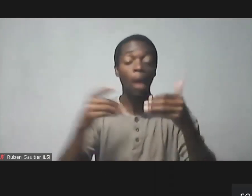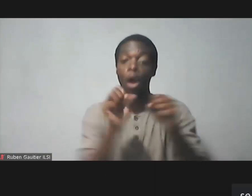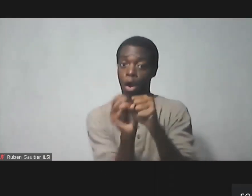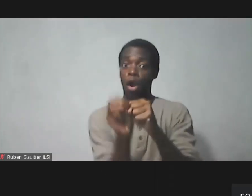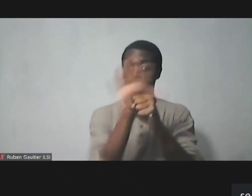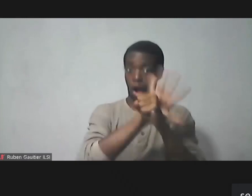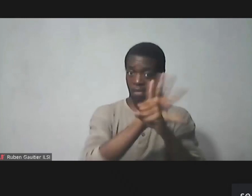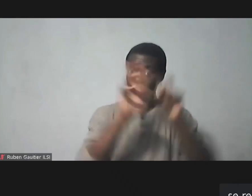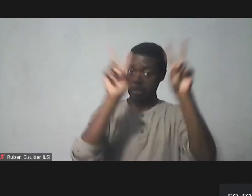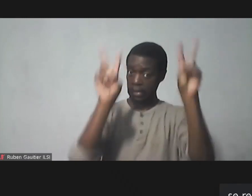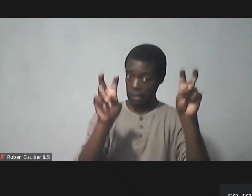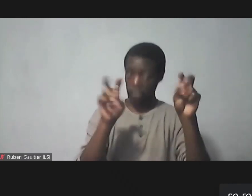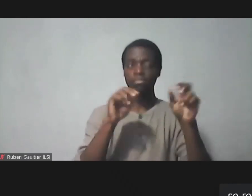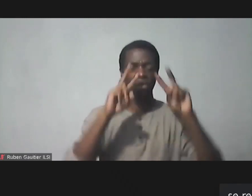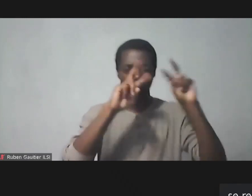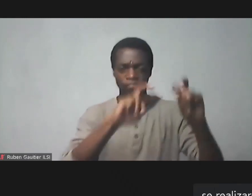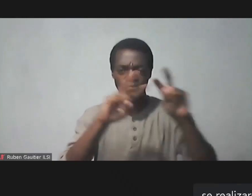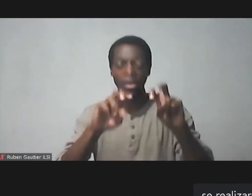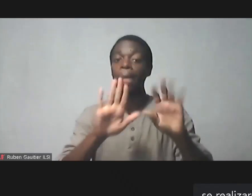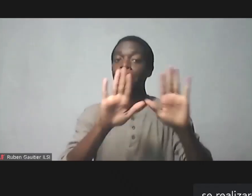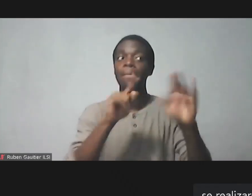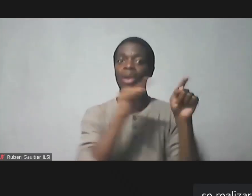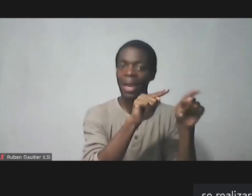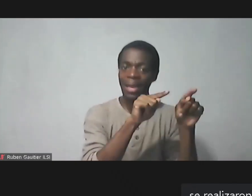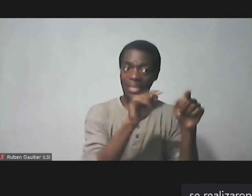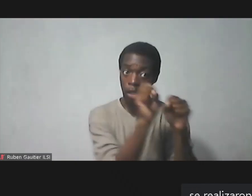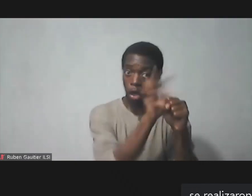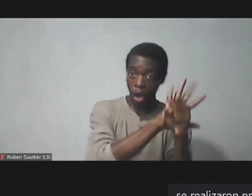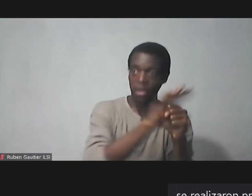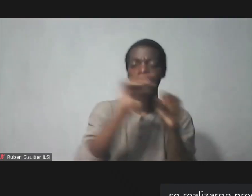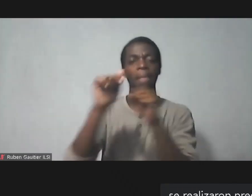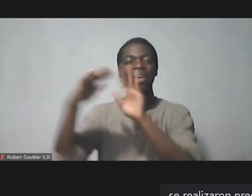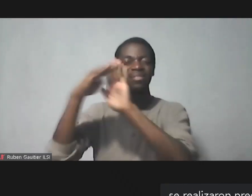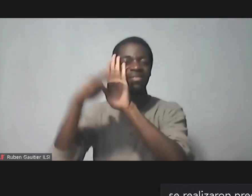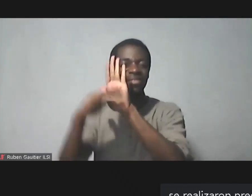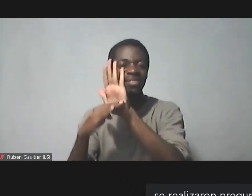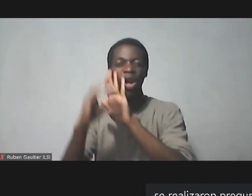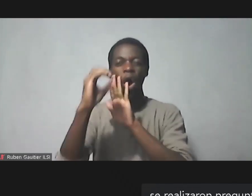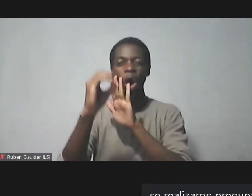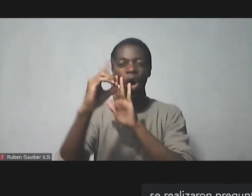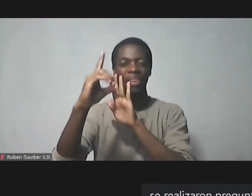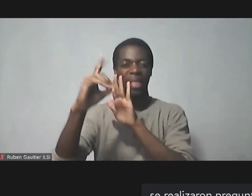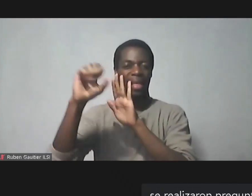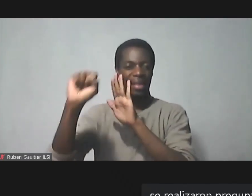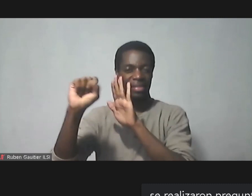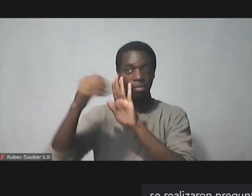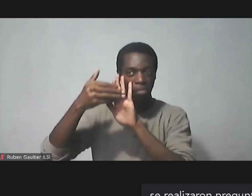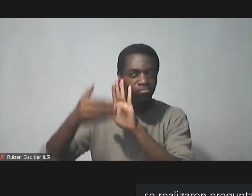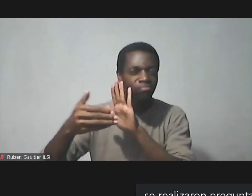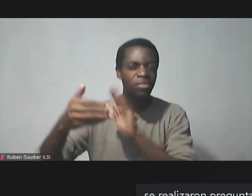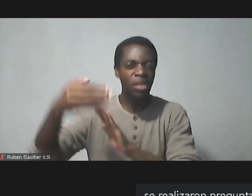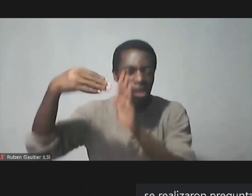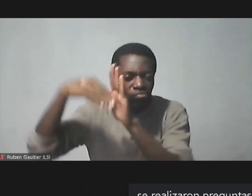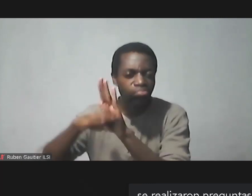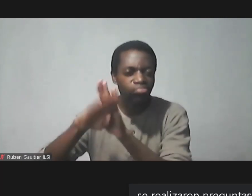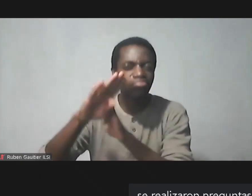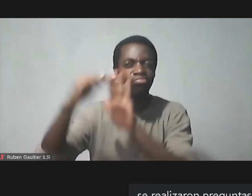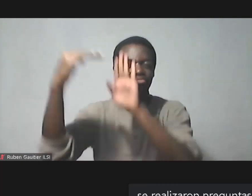los Objetivos de Desarrollo Sostenible, los ODS, uno de los cuales fue sobre